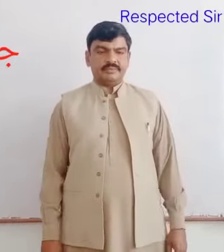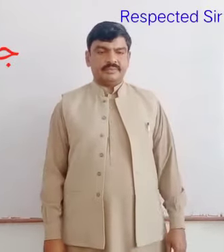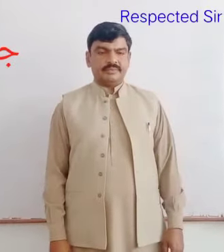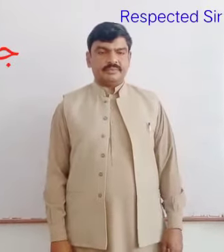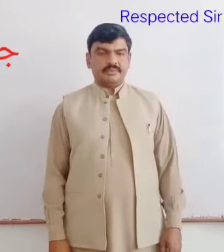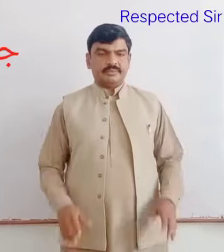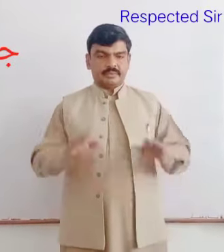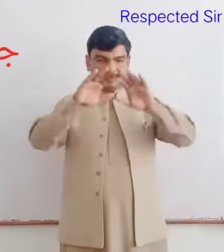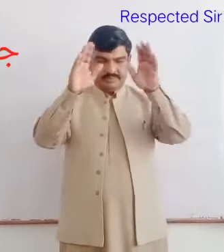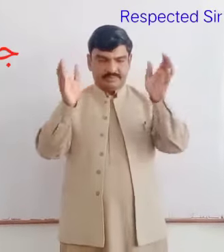जिसामत,